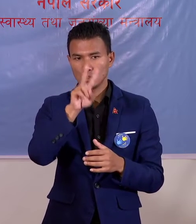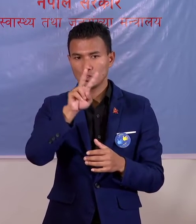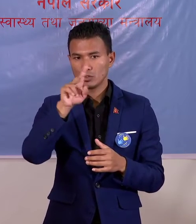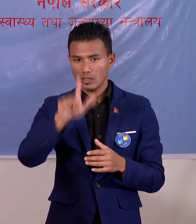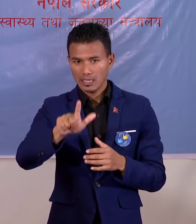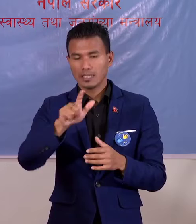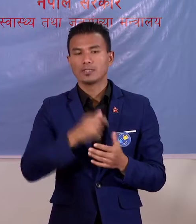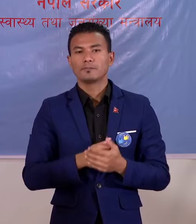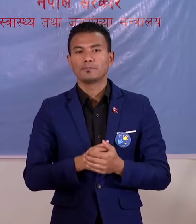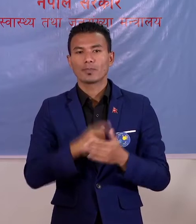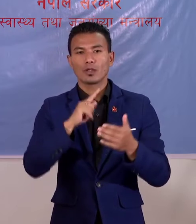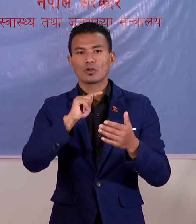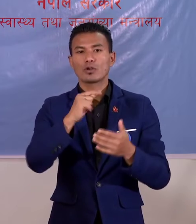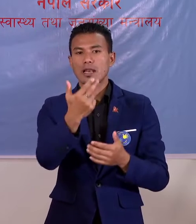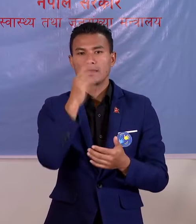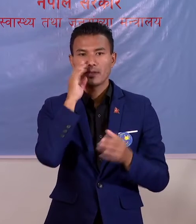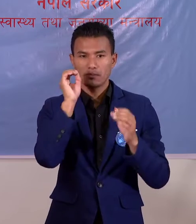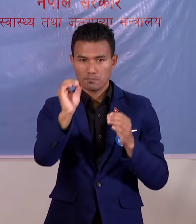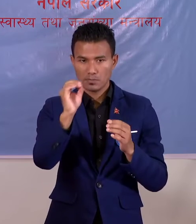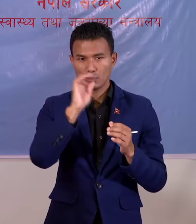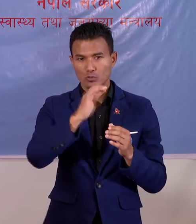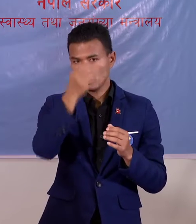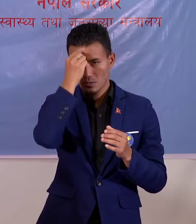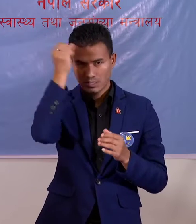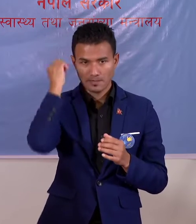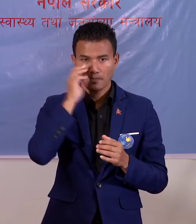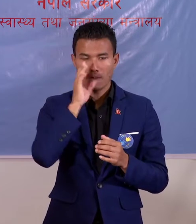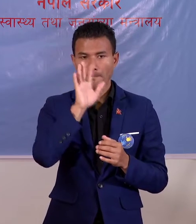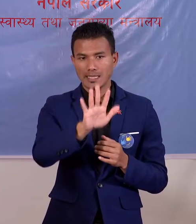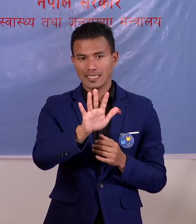27, कर्णाली प्रदेशमा छैन र सुदूरपश्चिम प्रदेशमा